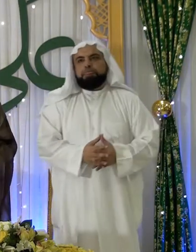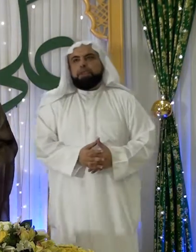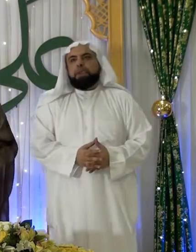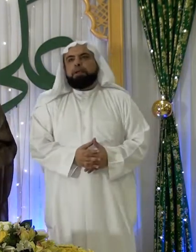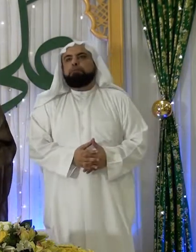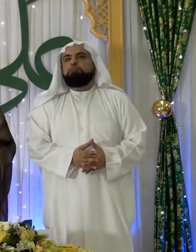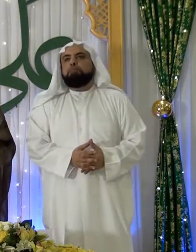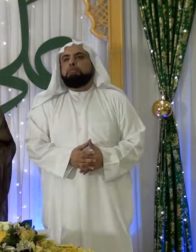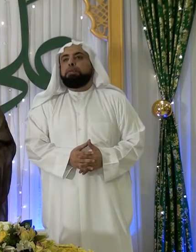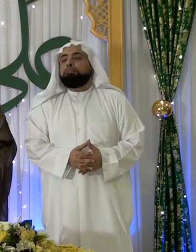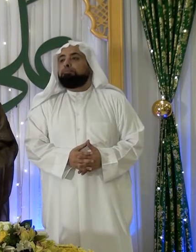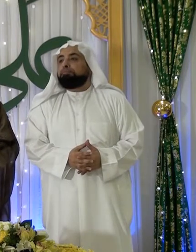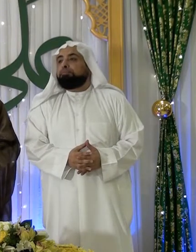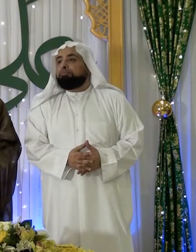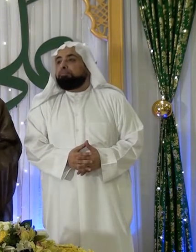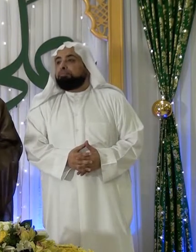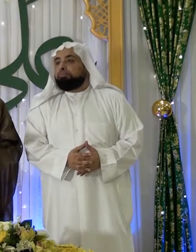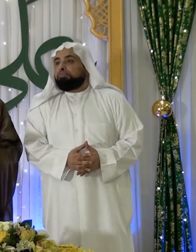وسلم.